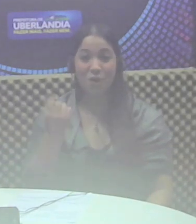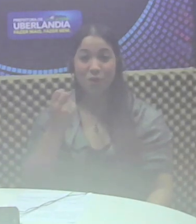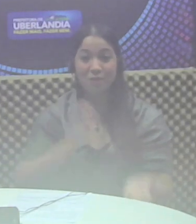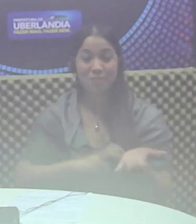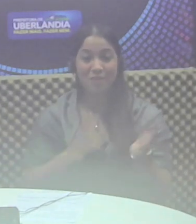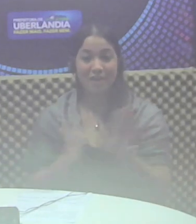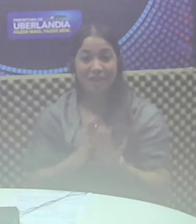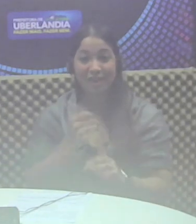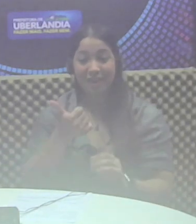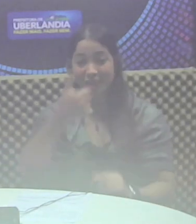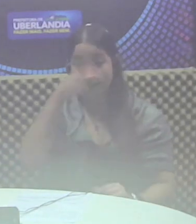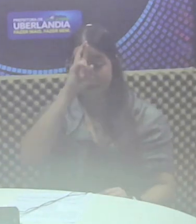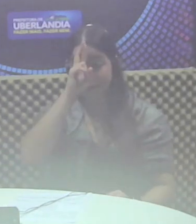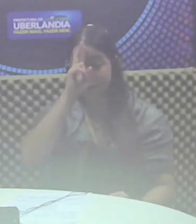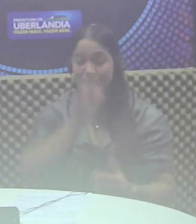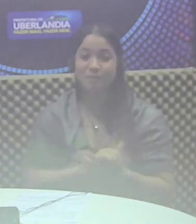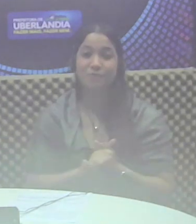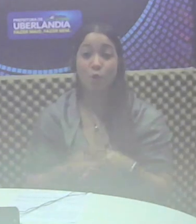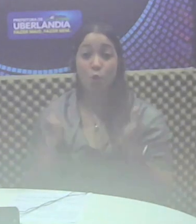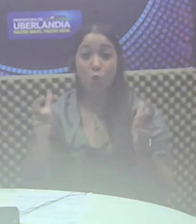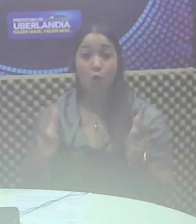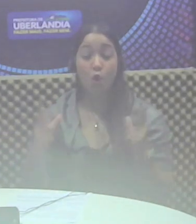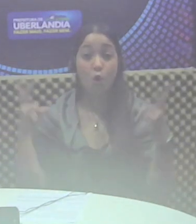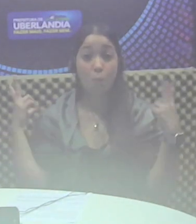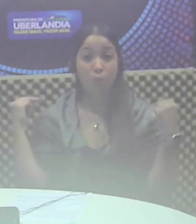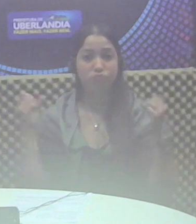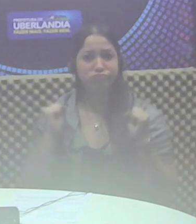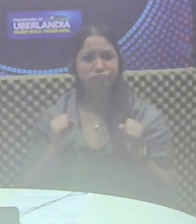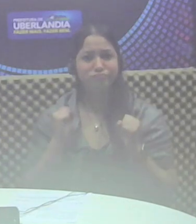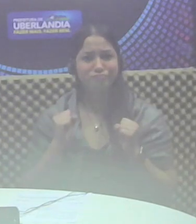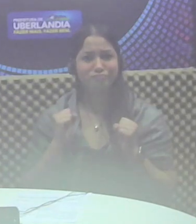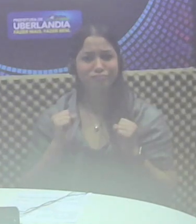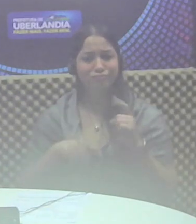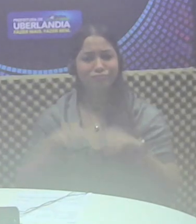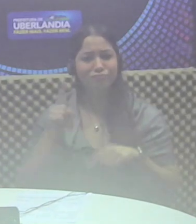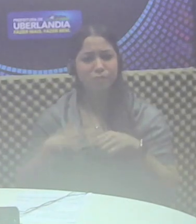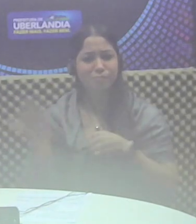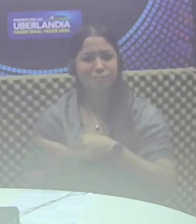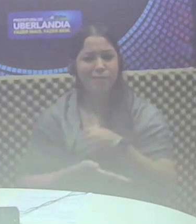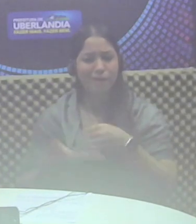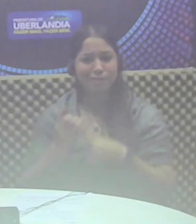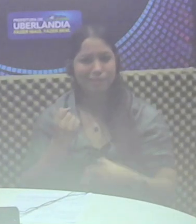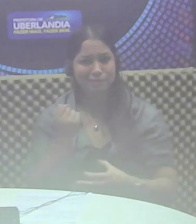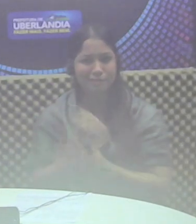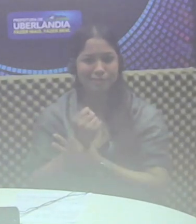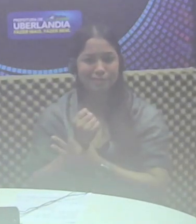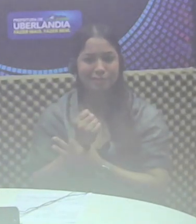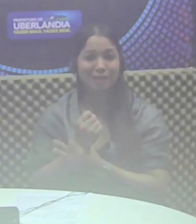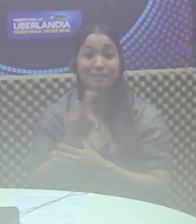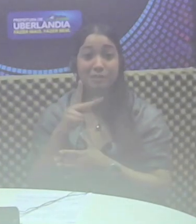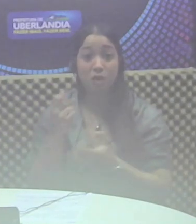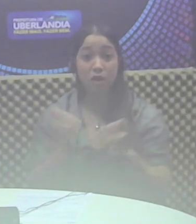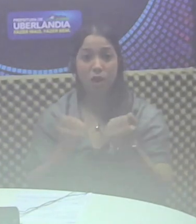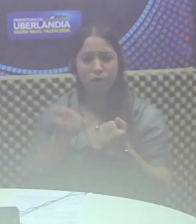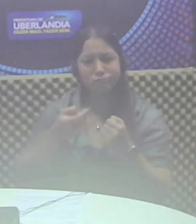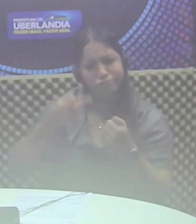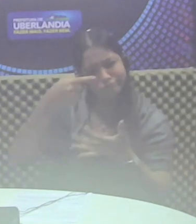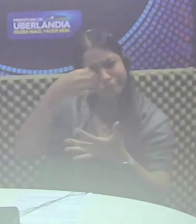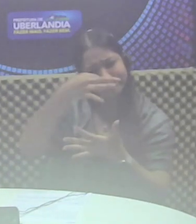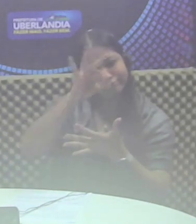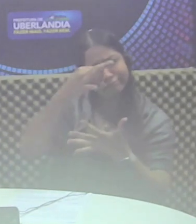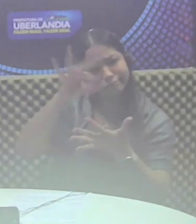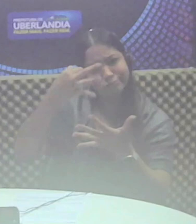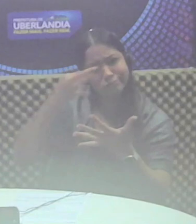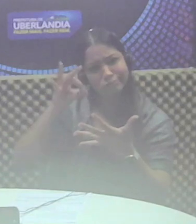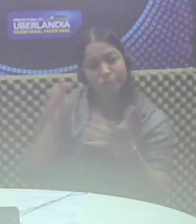manhã ao meio-dia no local os motoristas podem ter os itens básicos de segurança dos seus veículos checados como